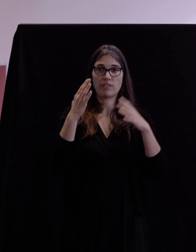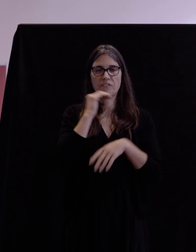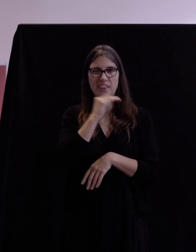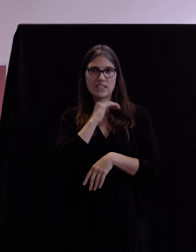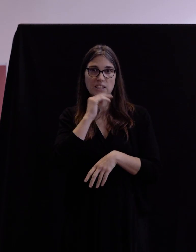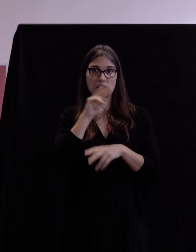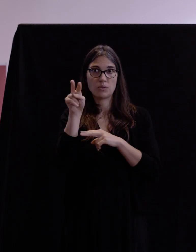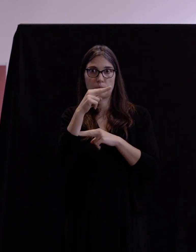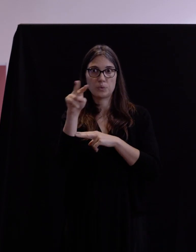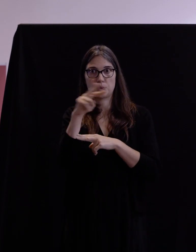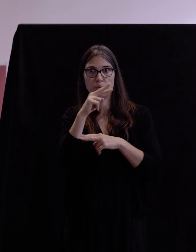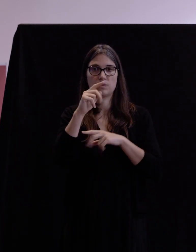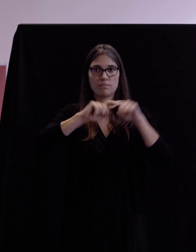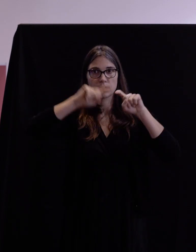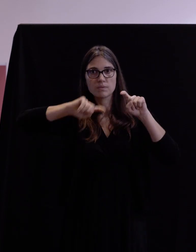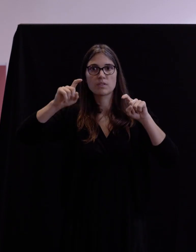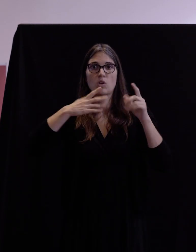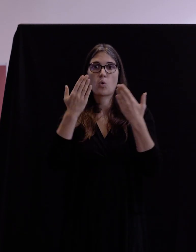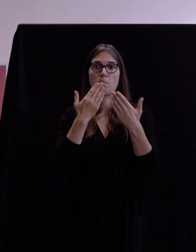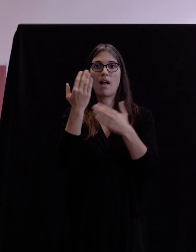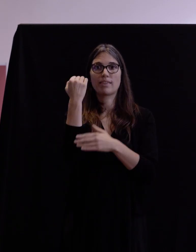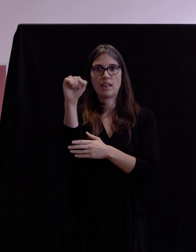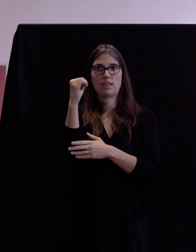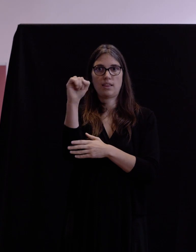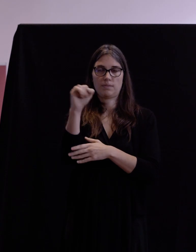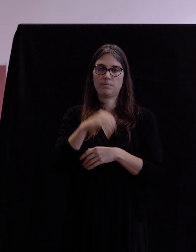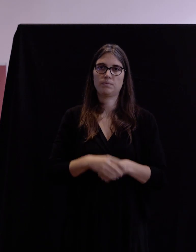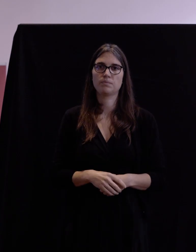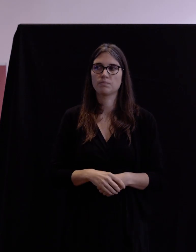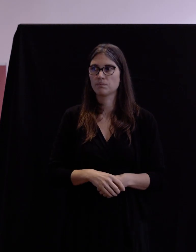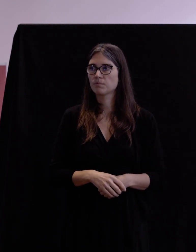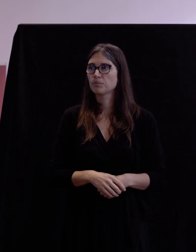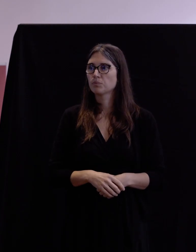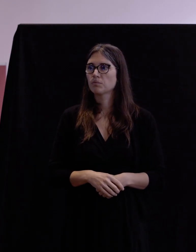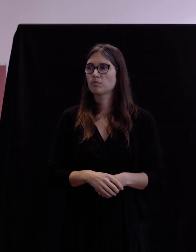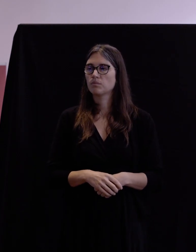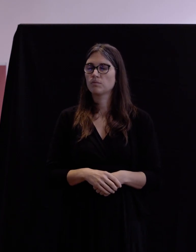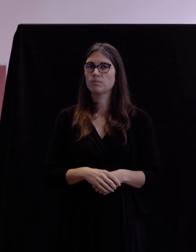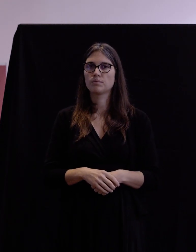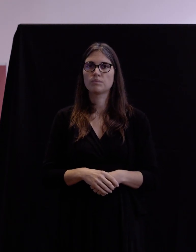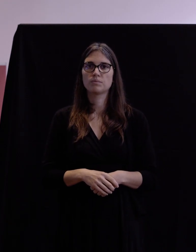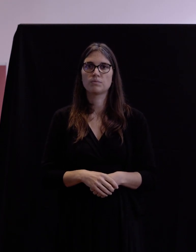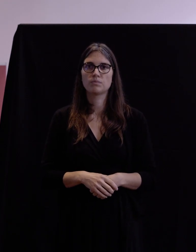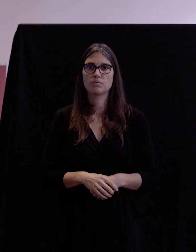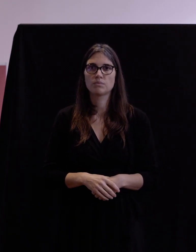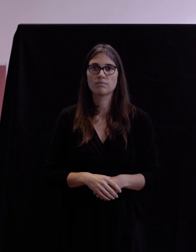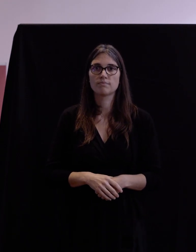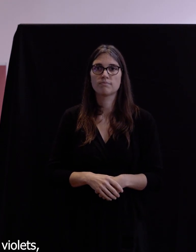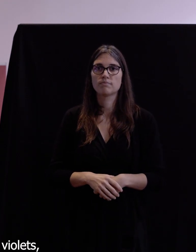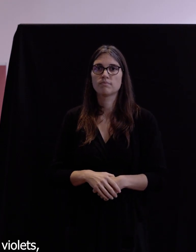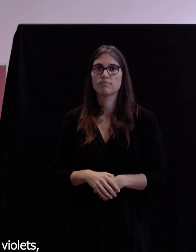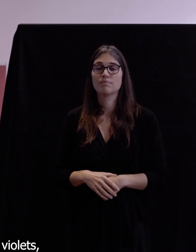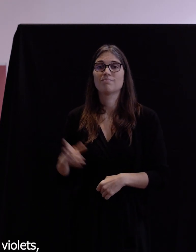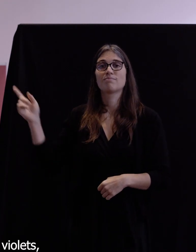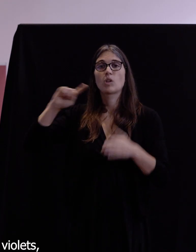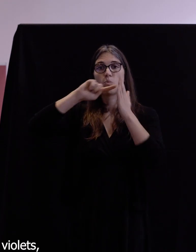Et donc, chez cette petite, alors, elle avait, par exemple, je reviens en arrière, là, on voit qu'on a des points, les